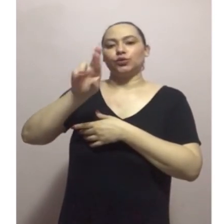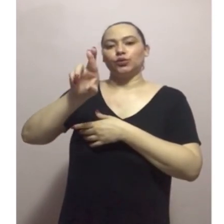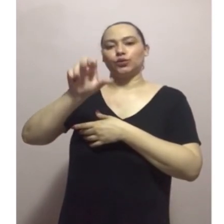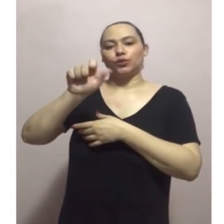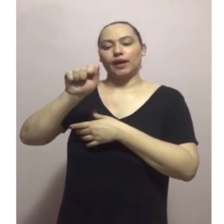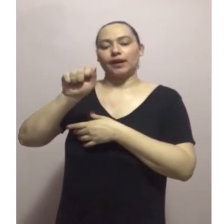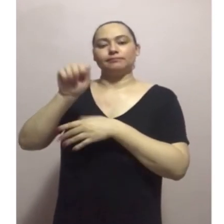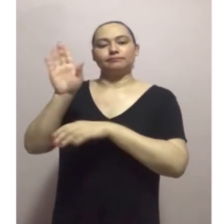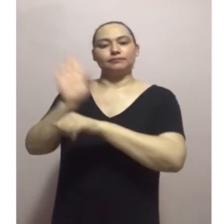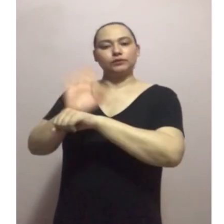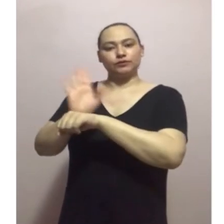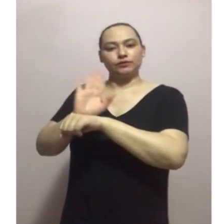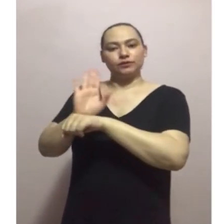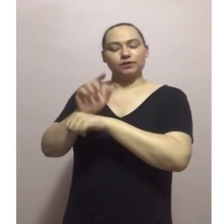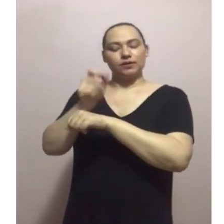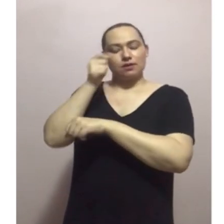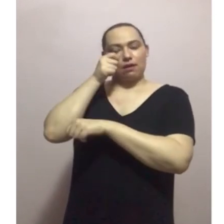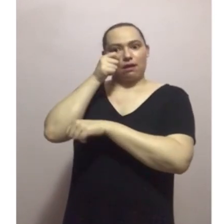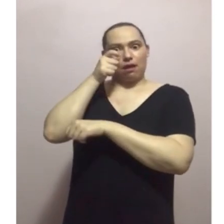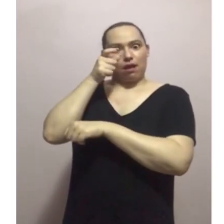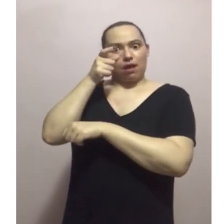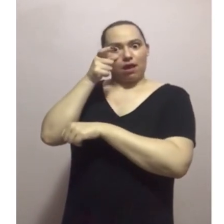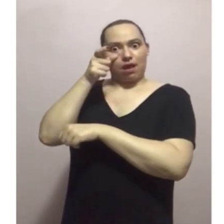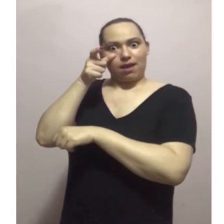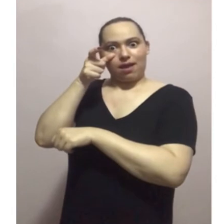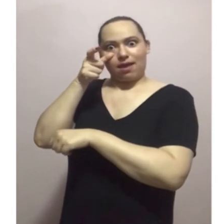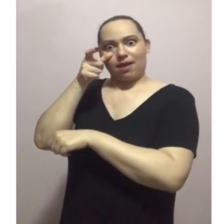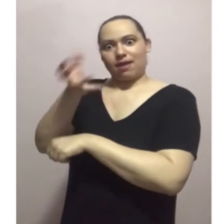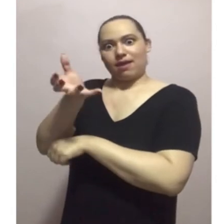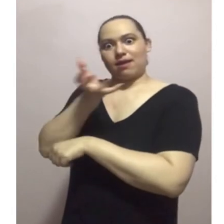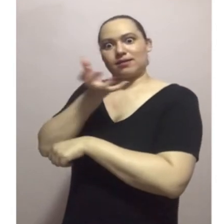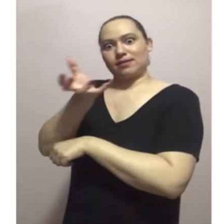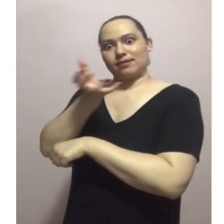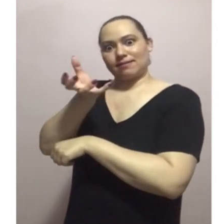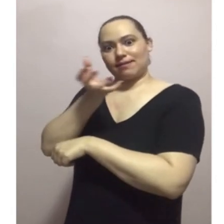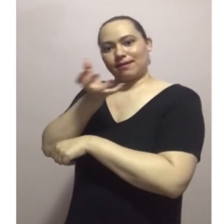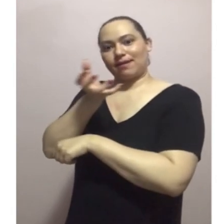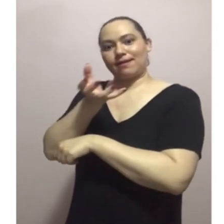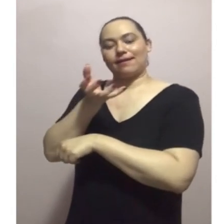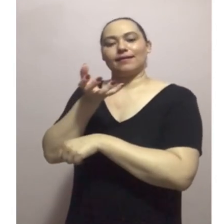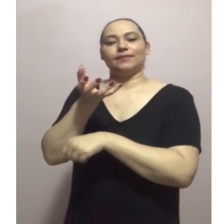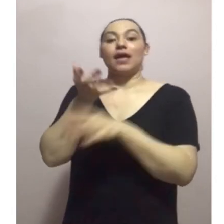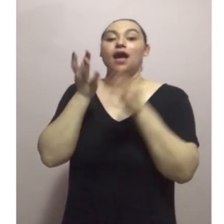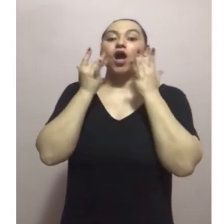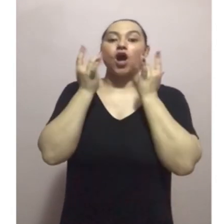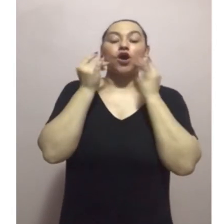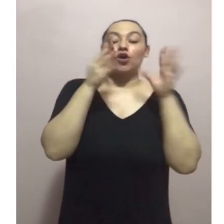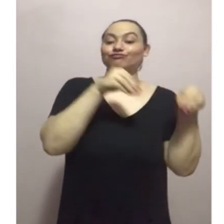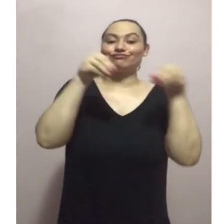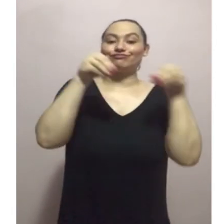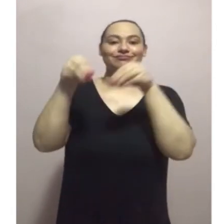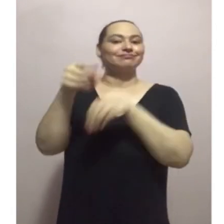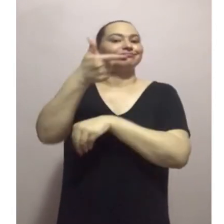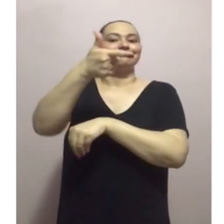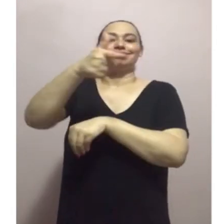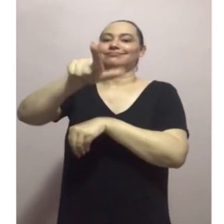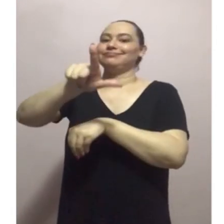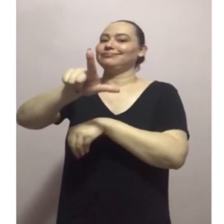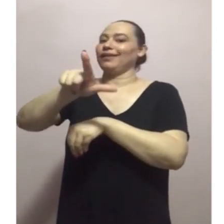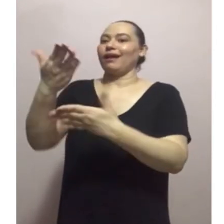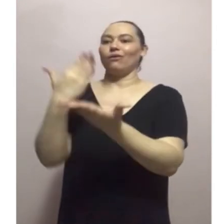os direitos para um filme, os olhos crescem. A gente levando teatro para um ambiente, Não. eles não dão É muita outra